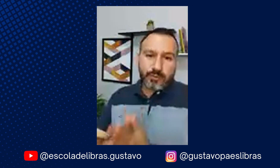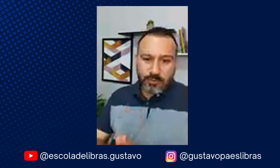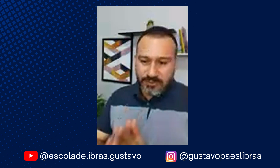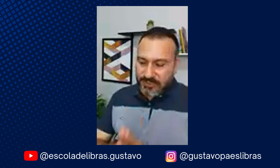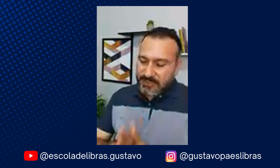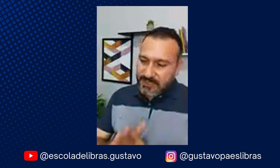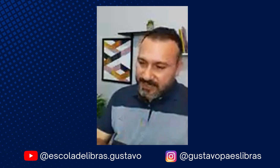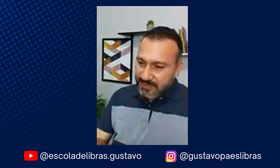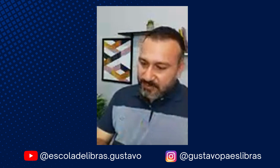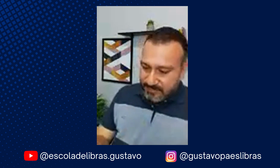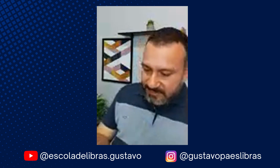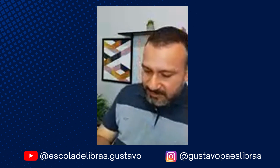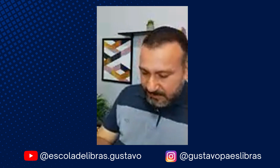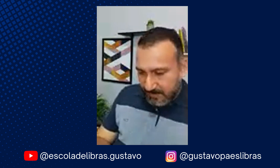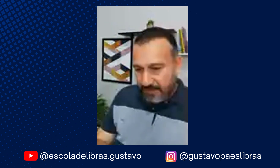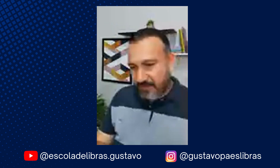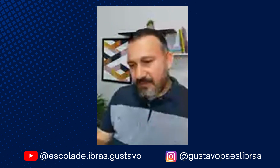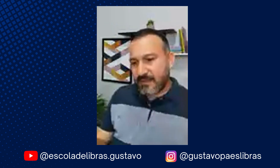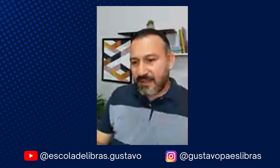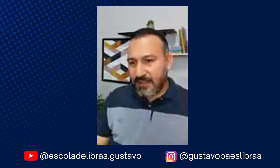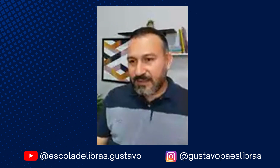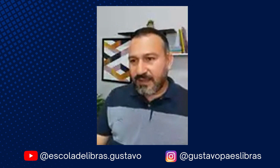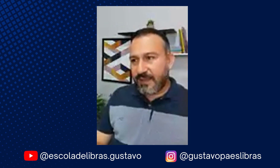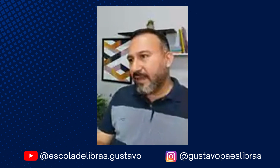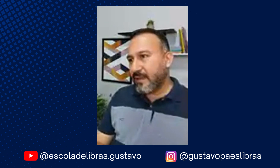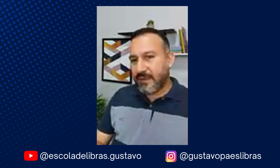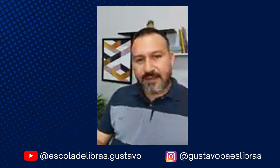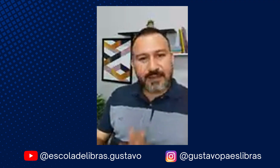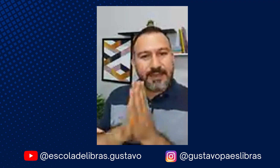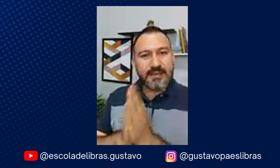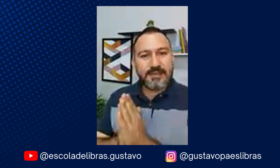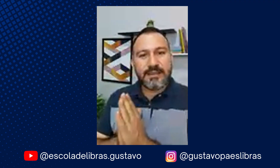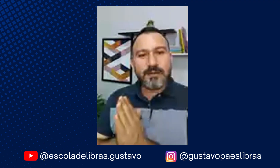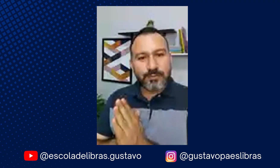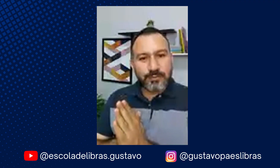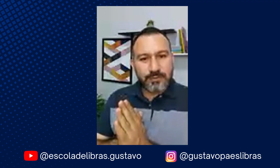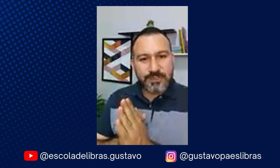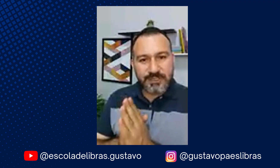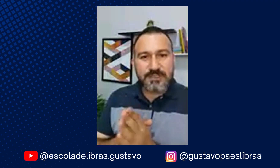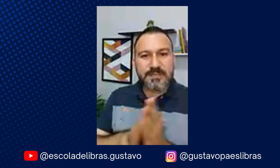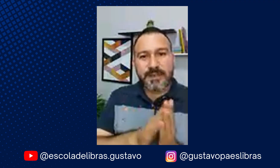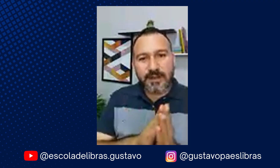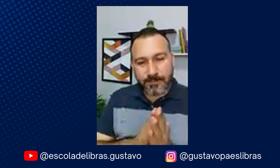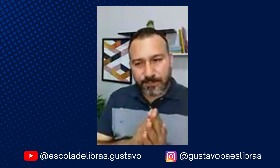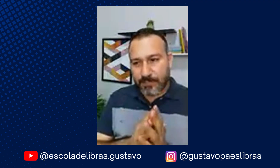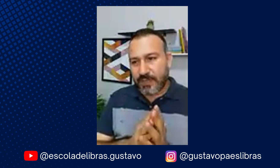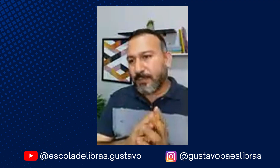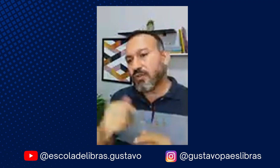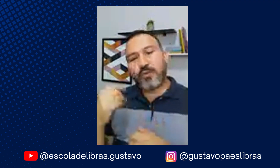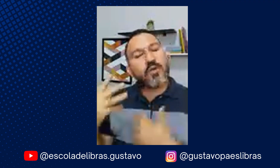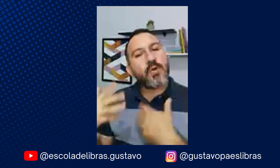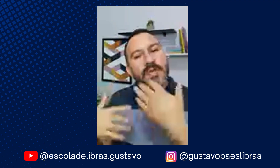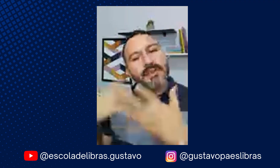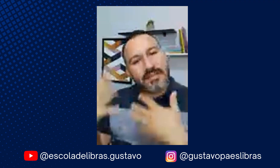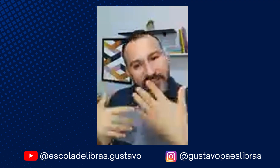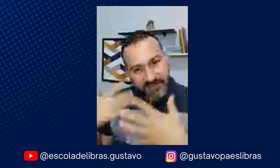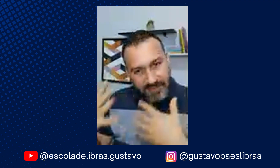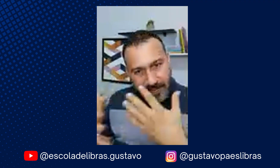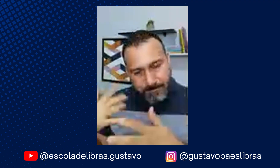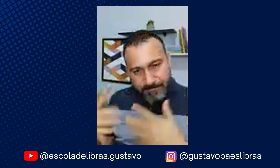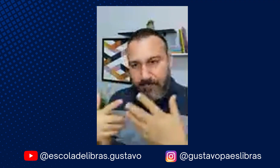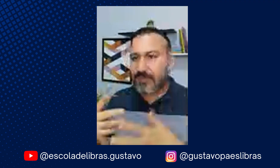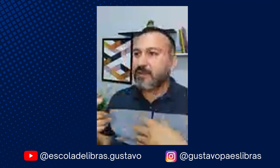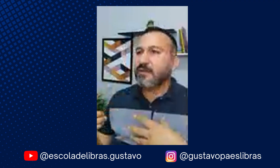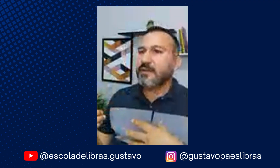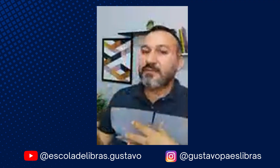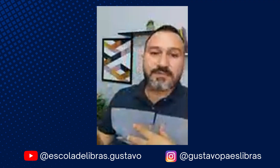bom controle de delay é o seguinte: delay é aquele tempo de espera. A pessoa começa a